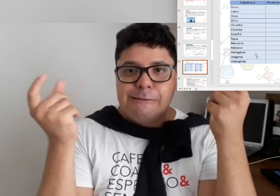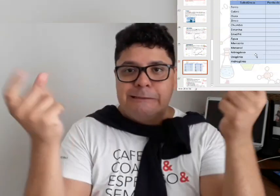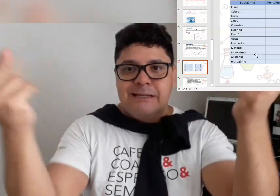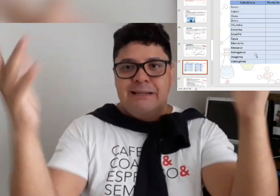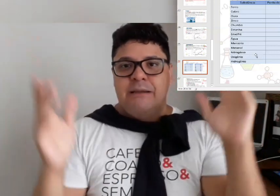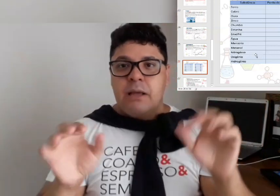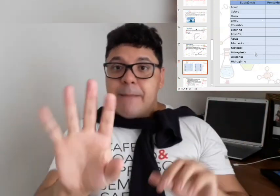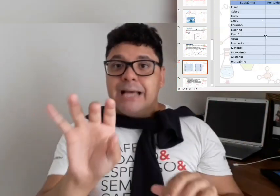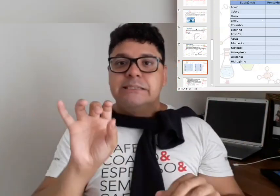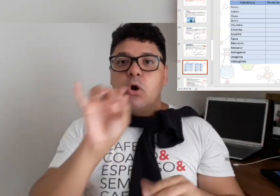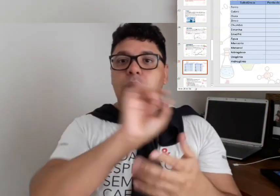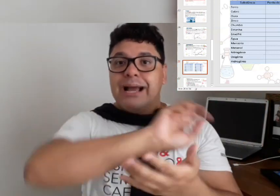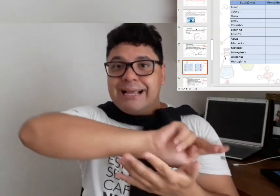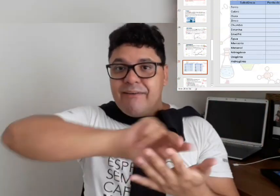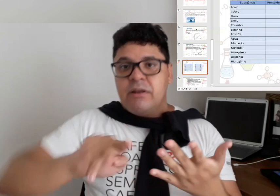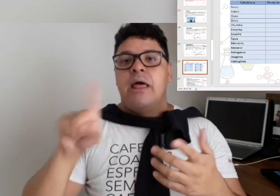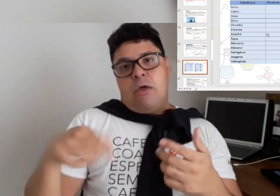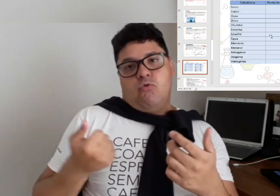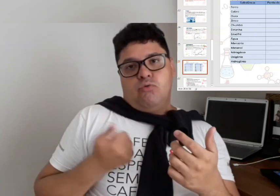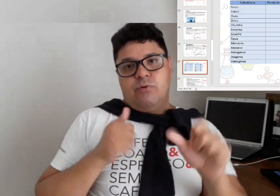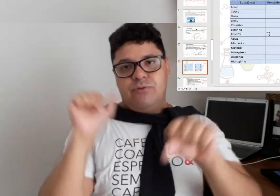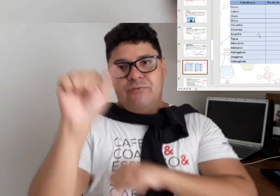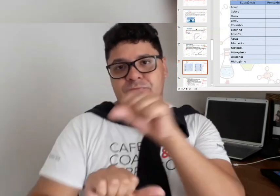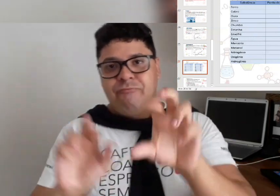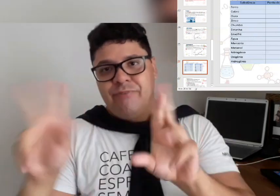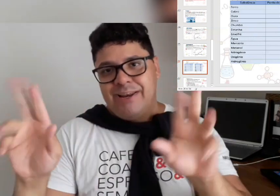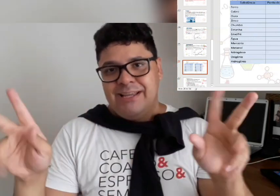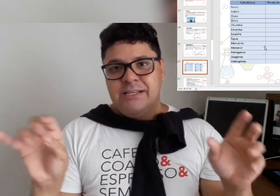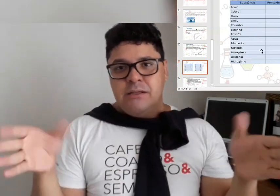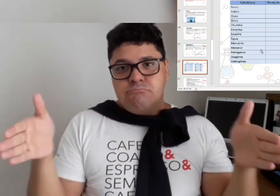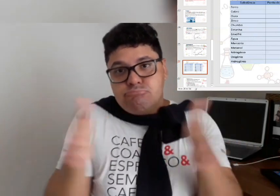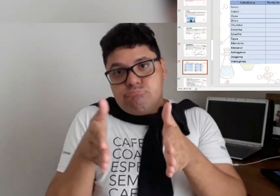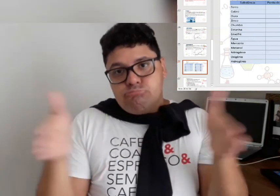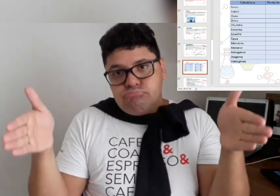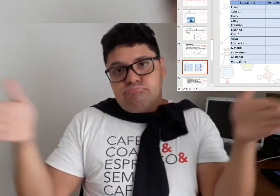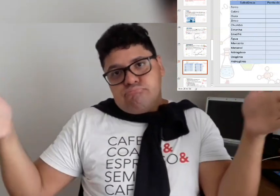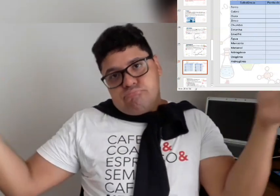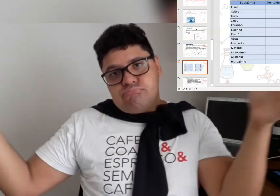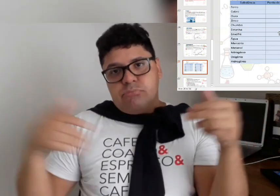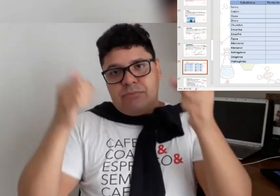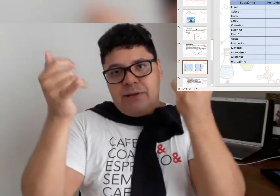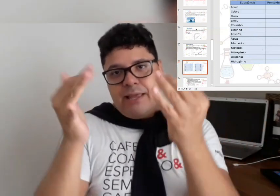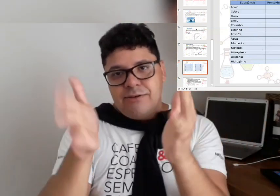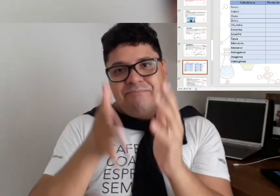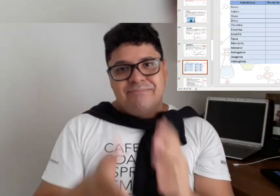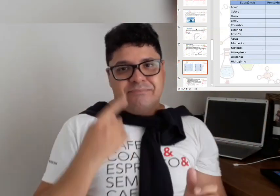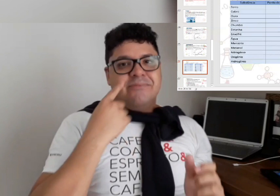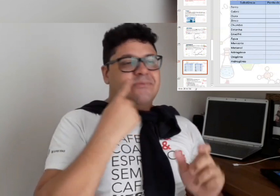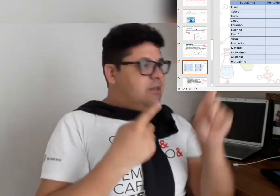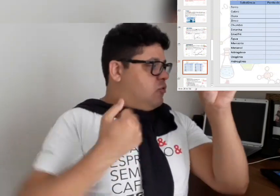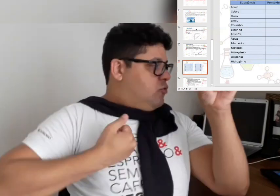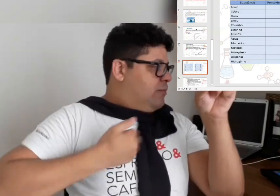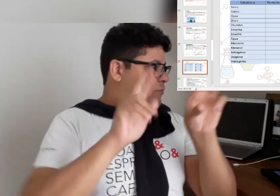determinar o estado físico de qualquer substância, né? Em qualquer outra